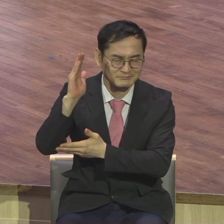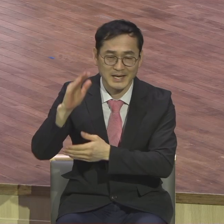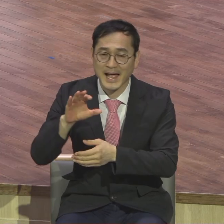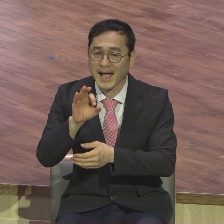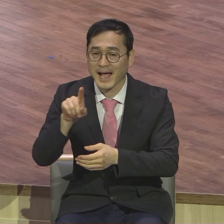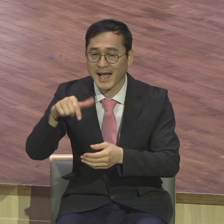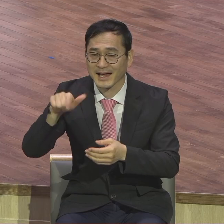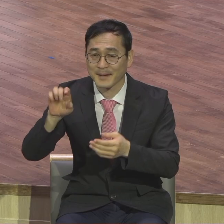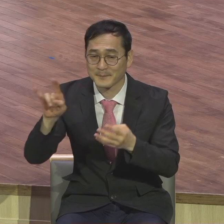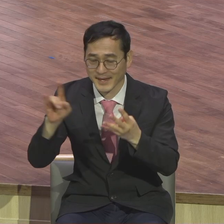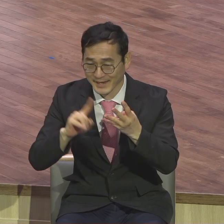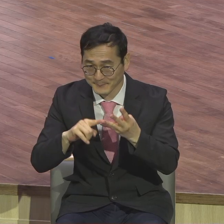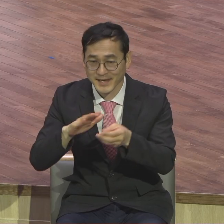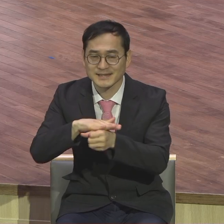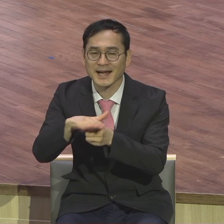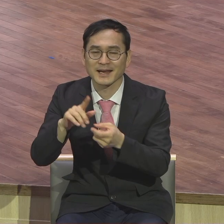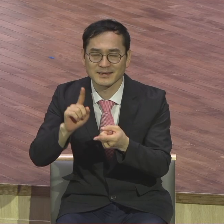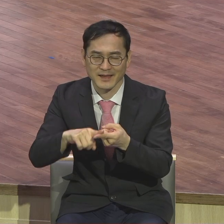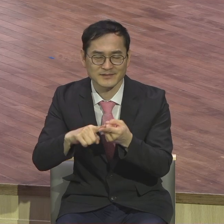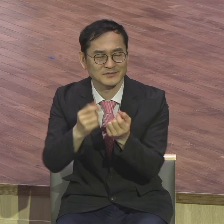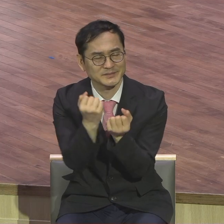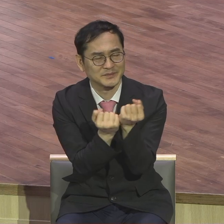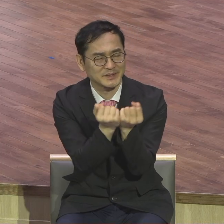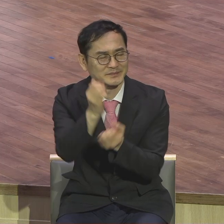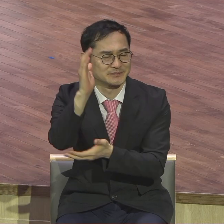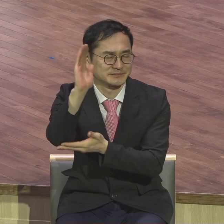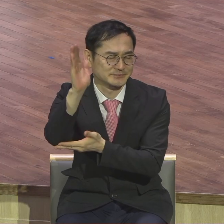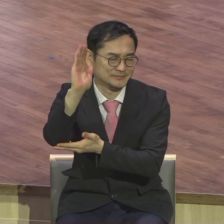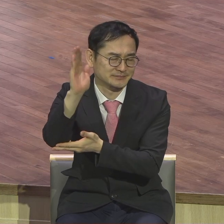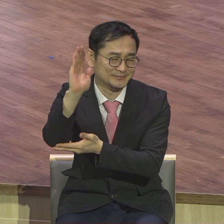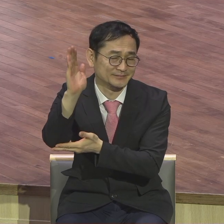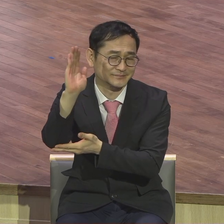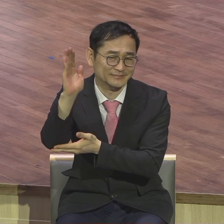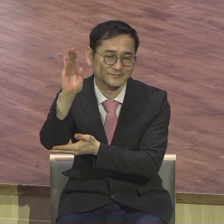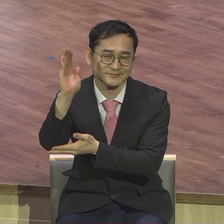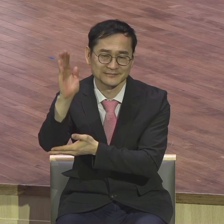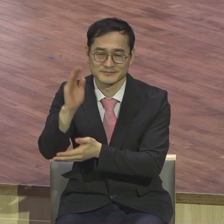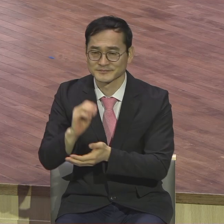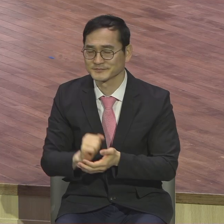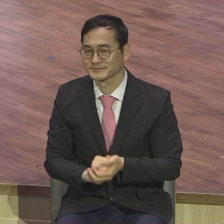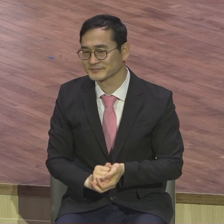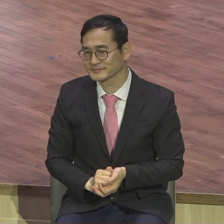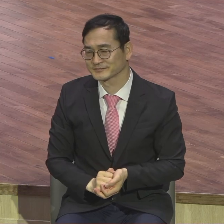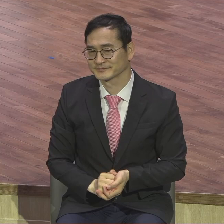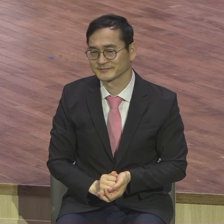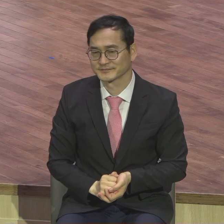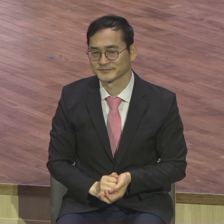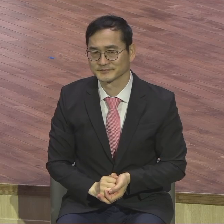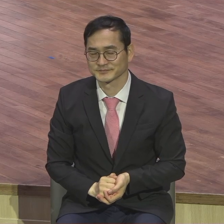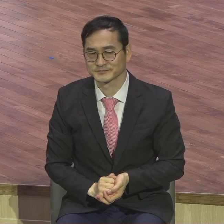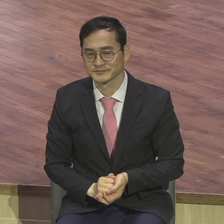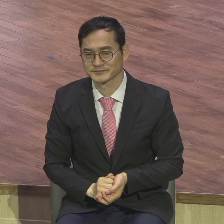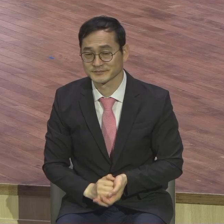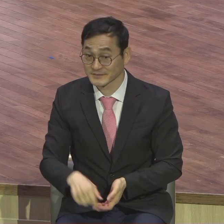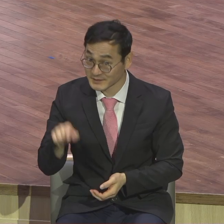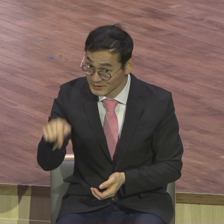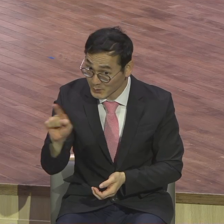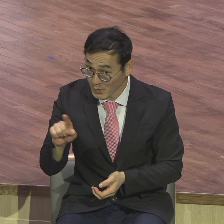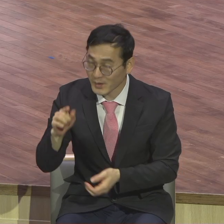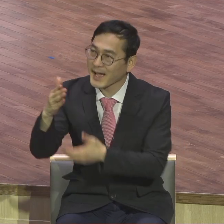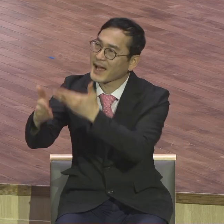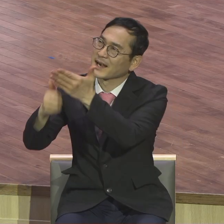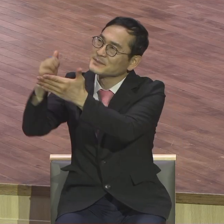것인지 사실적으로 말씀하고 계세요. 그것이 바로 하나님을 사랑하고